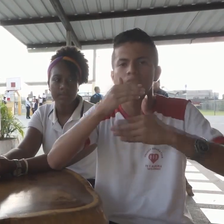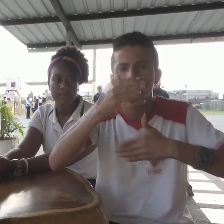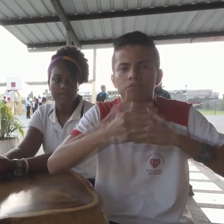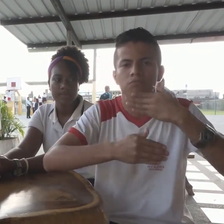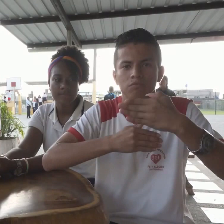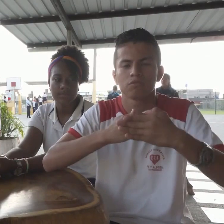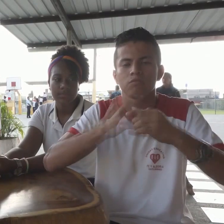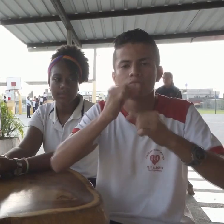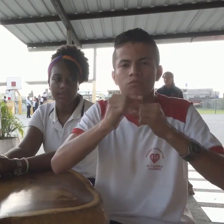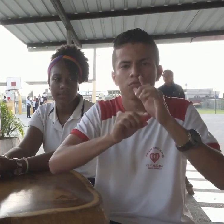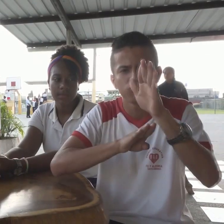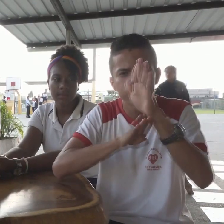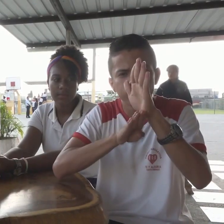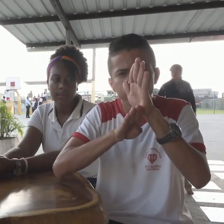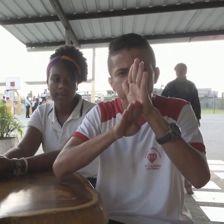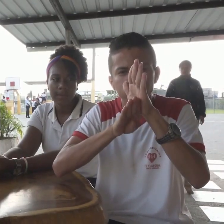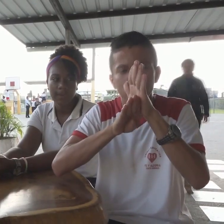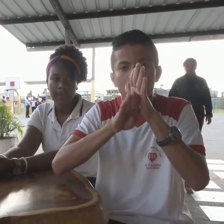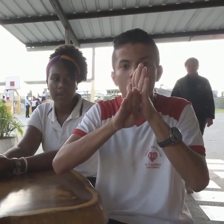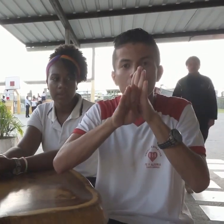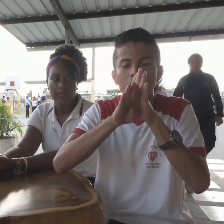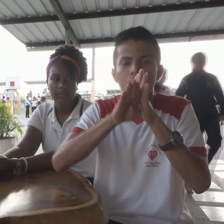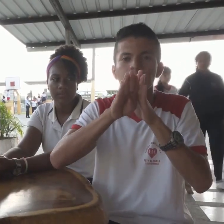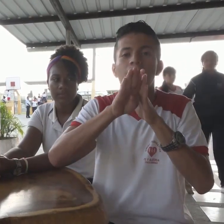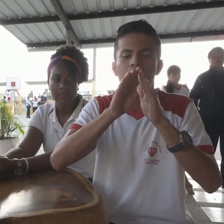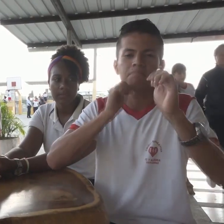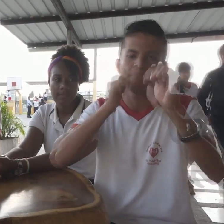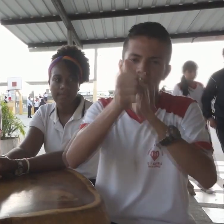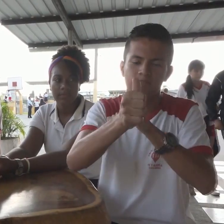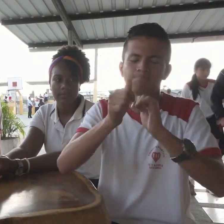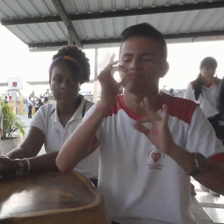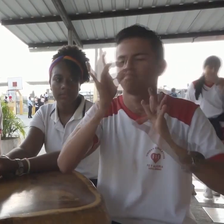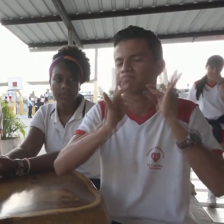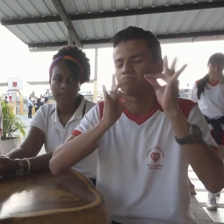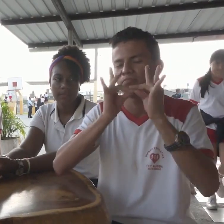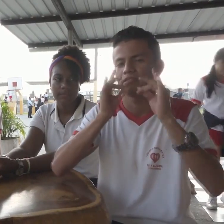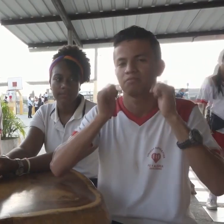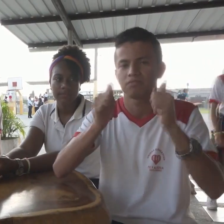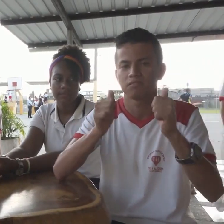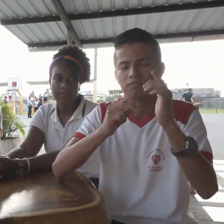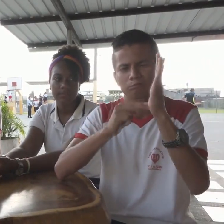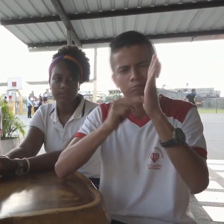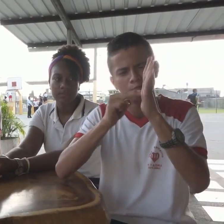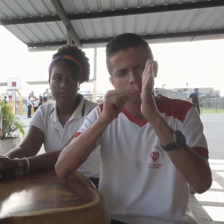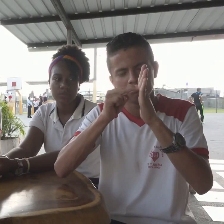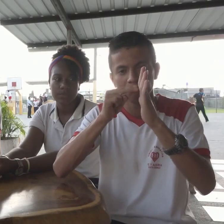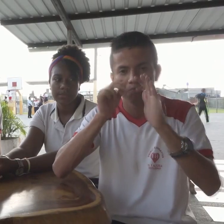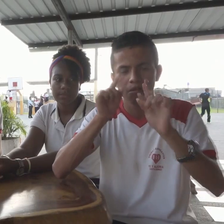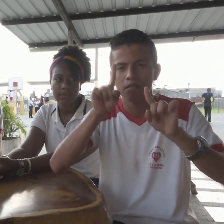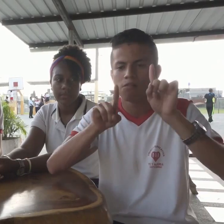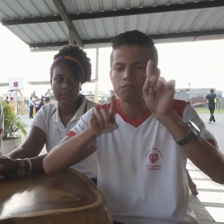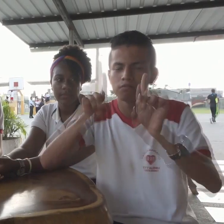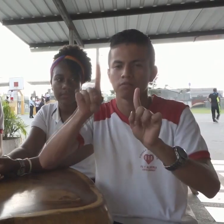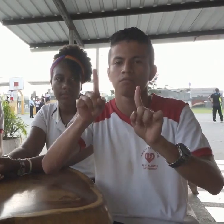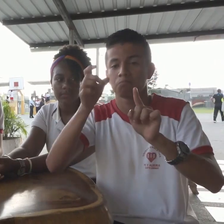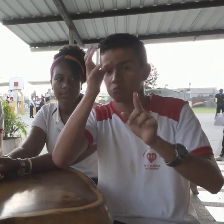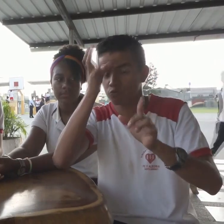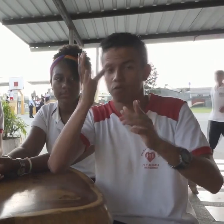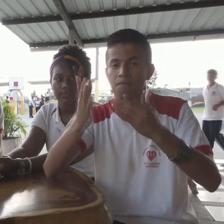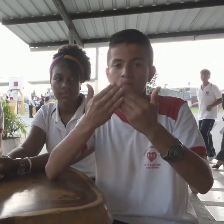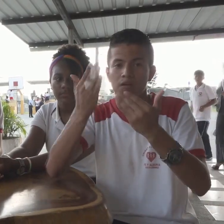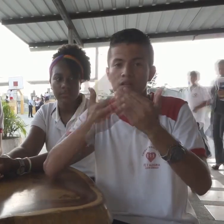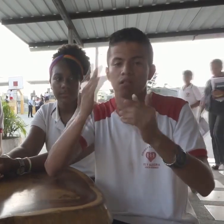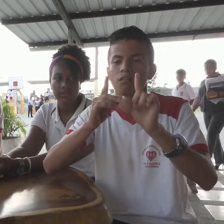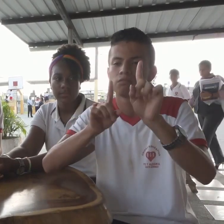e interesantes. Hemos aprendido y poco a poco, en el proceso, hemos ido desarrollando,